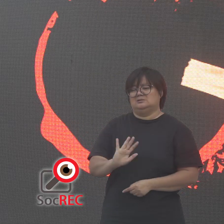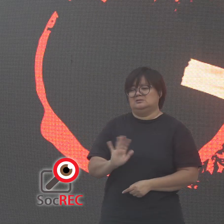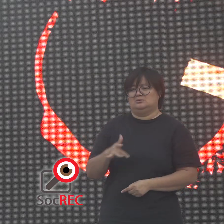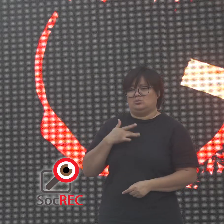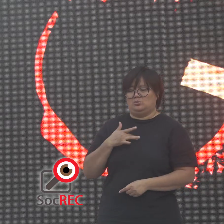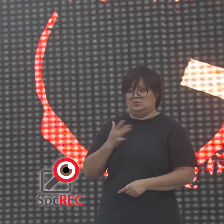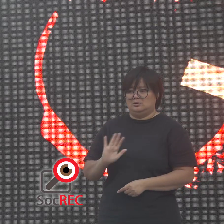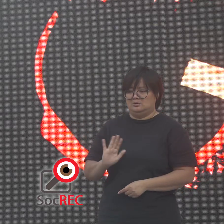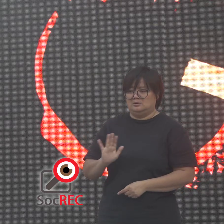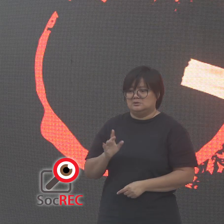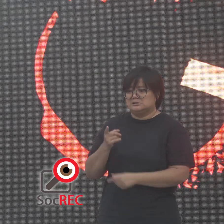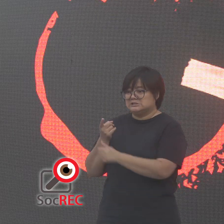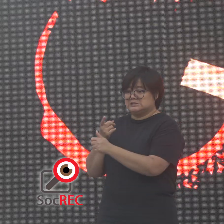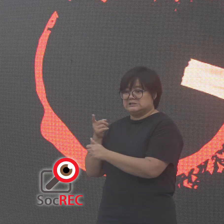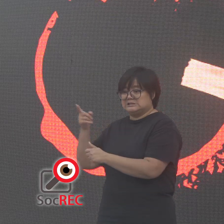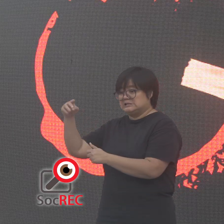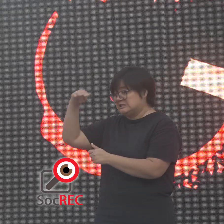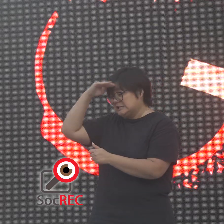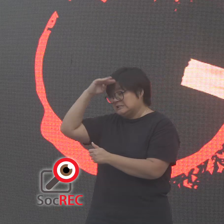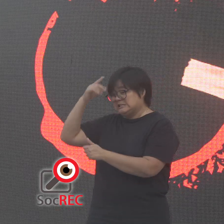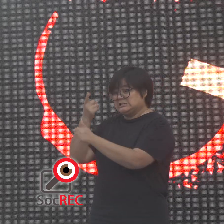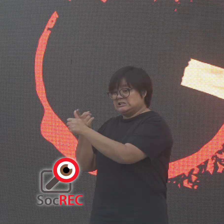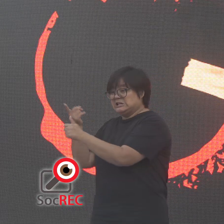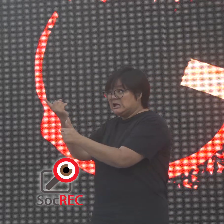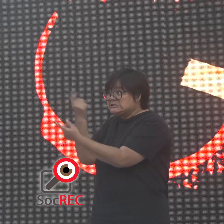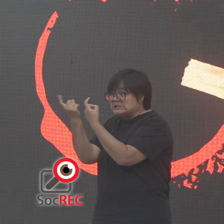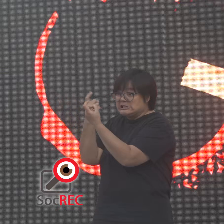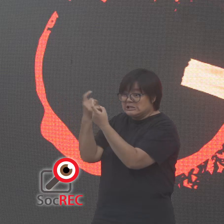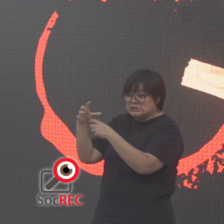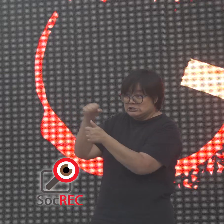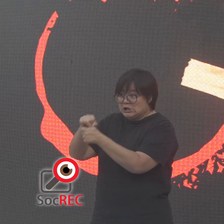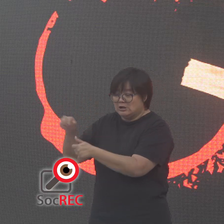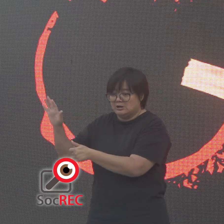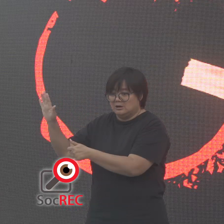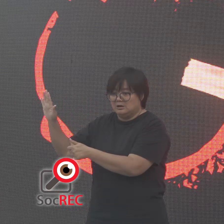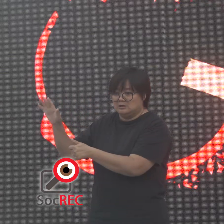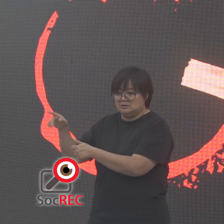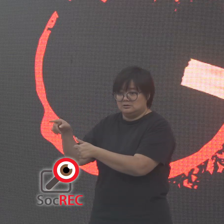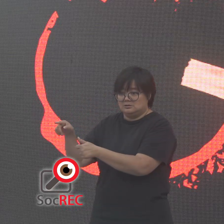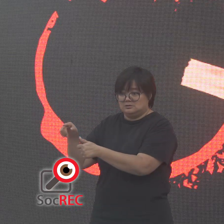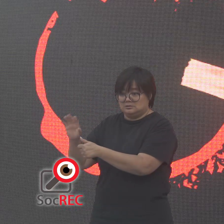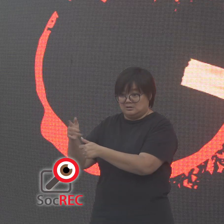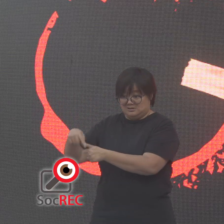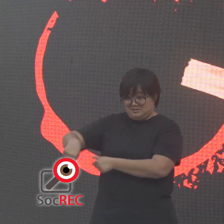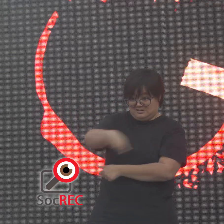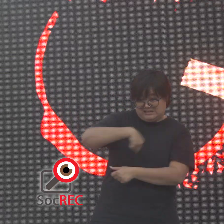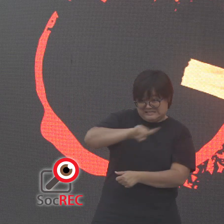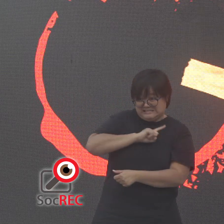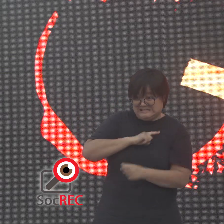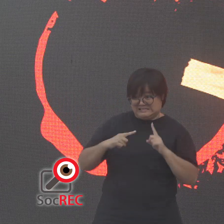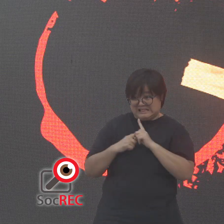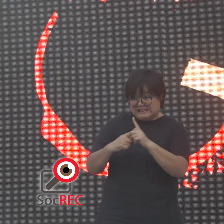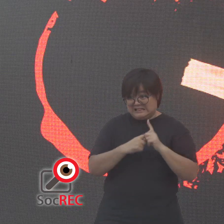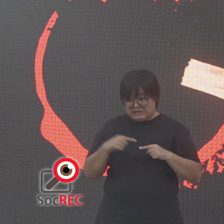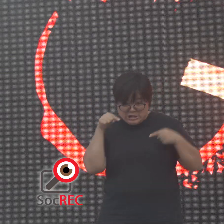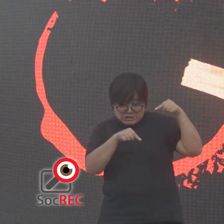8個月了，我相信我們香港人憑著我們自身的經歷、勇氣、智慧，我們一定知